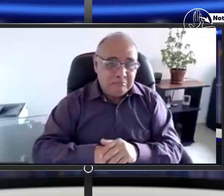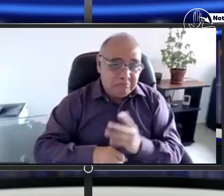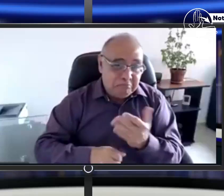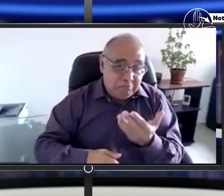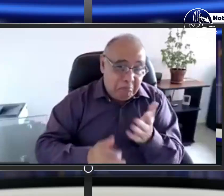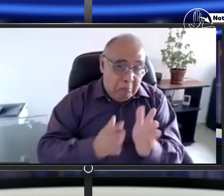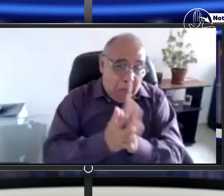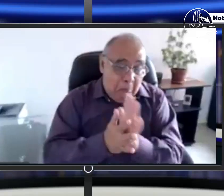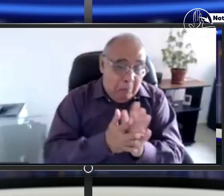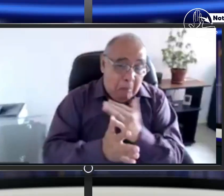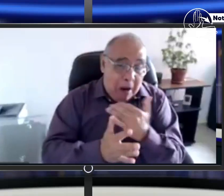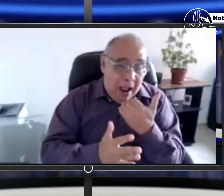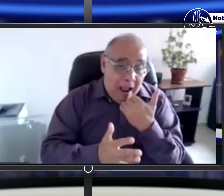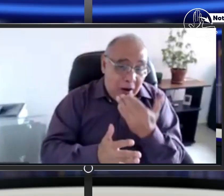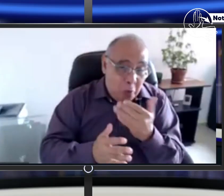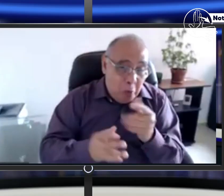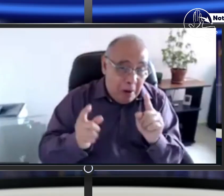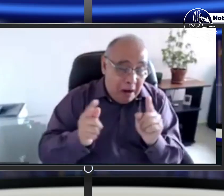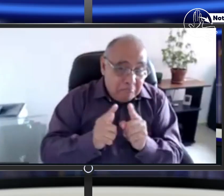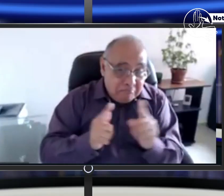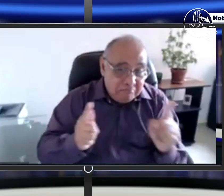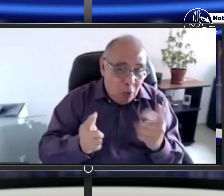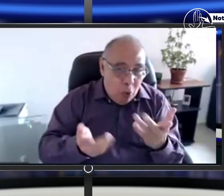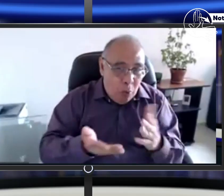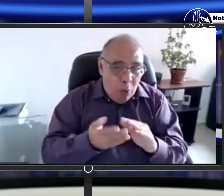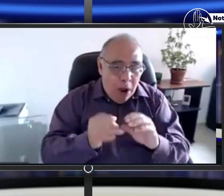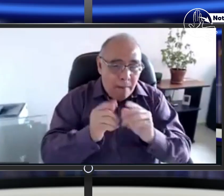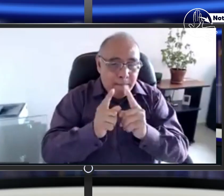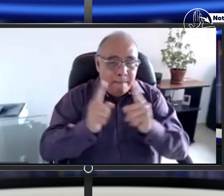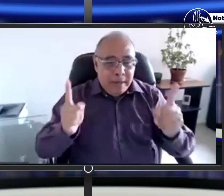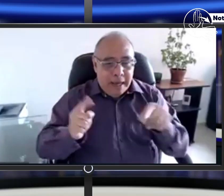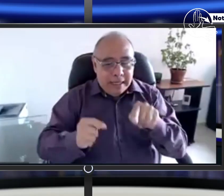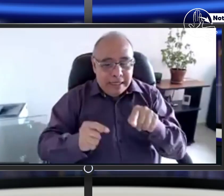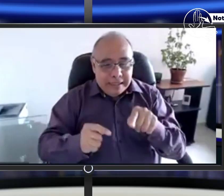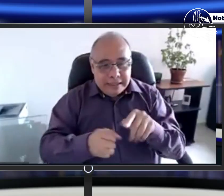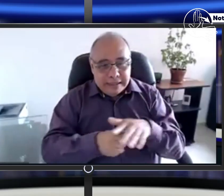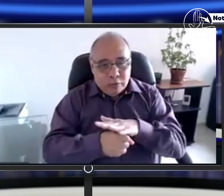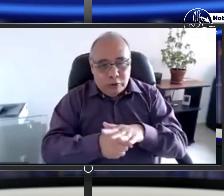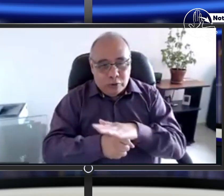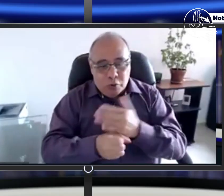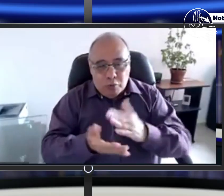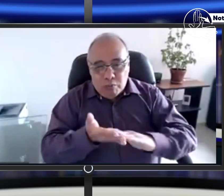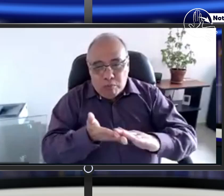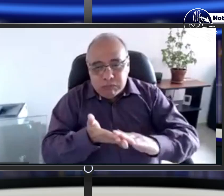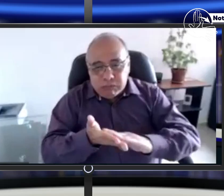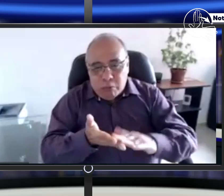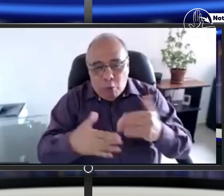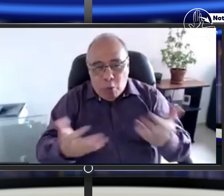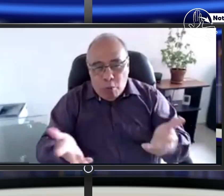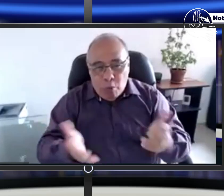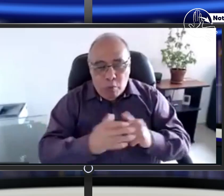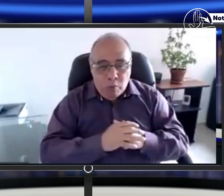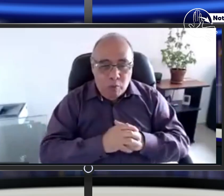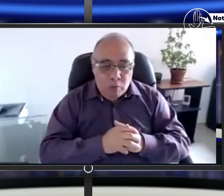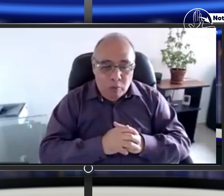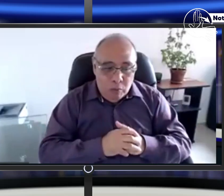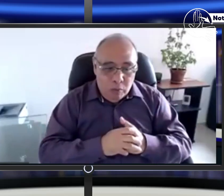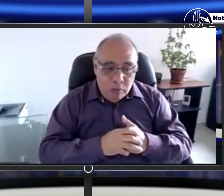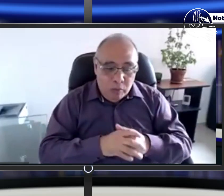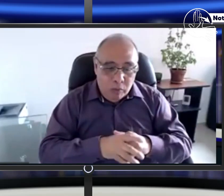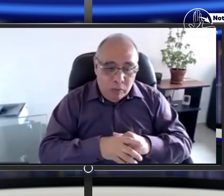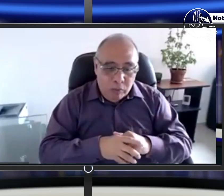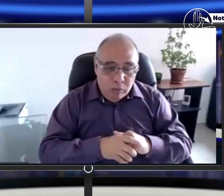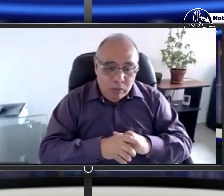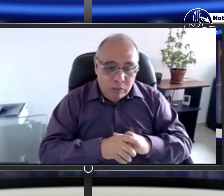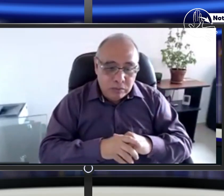se desinteresa, de estar en esta clase de espacios. ¿Cómo poder hacerlo para mejorar las condiciones a este